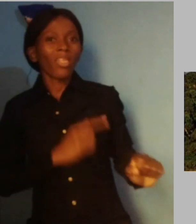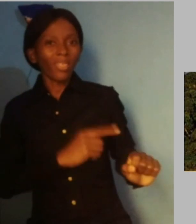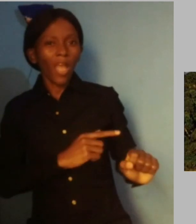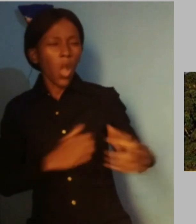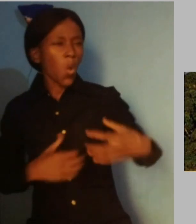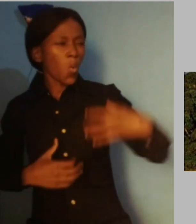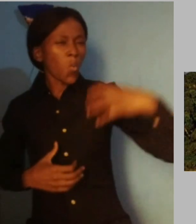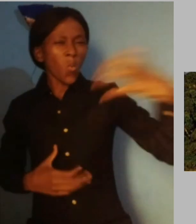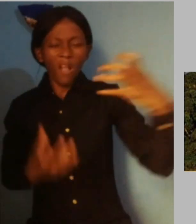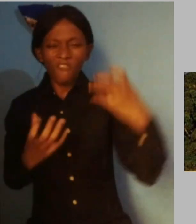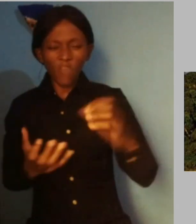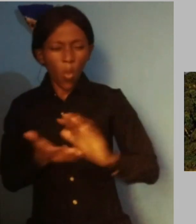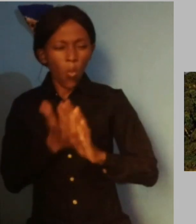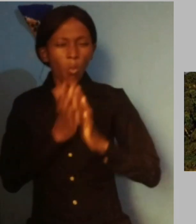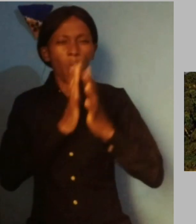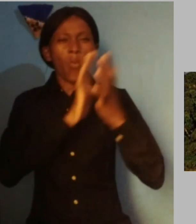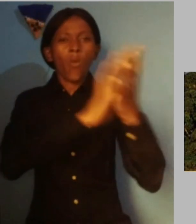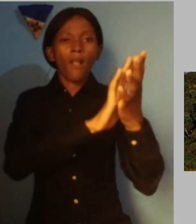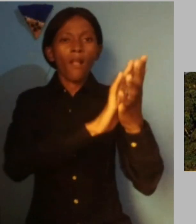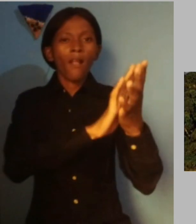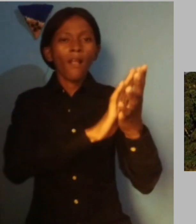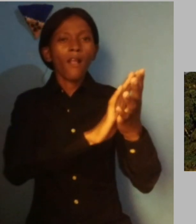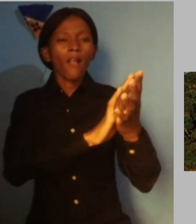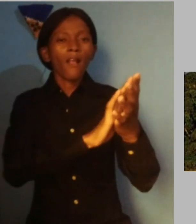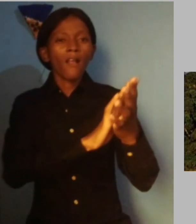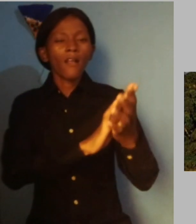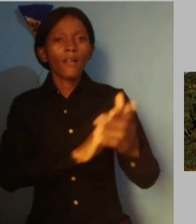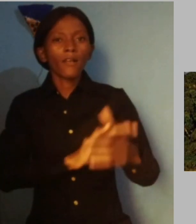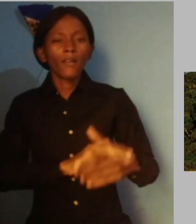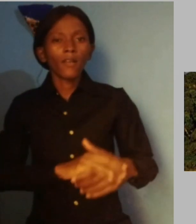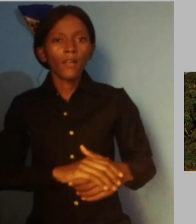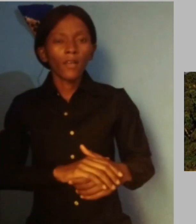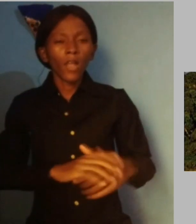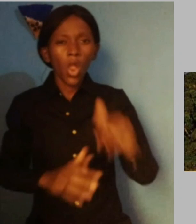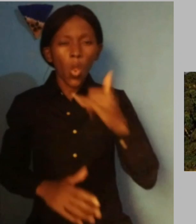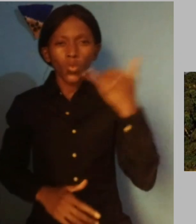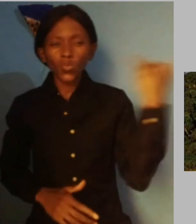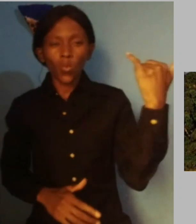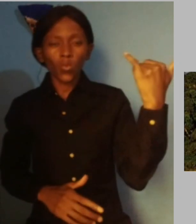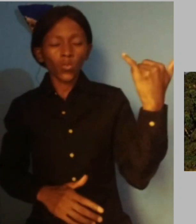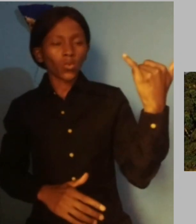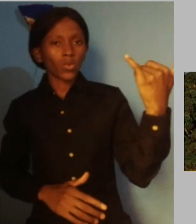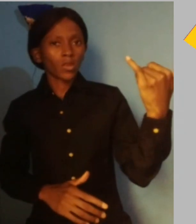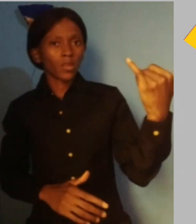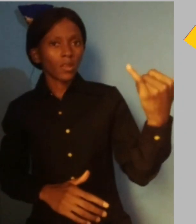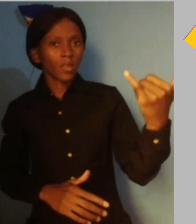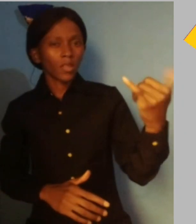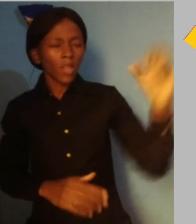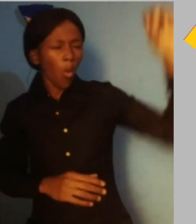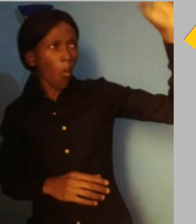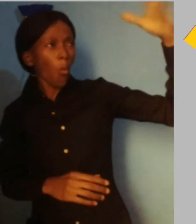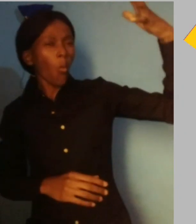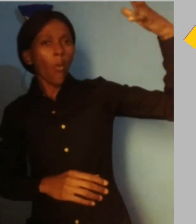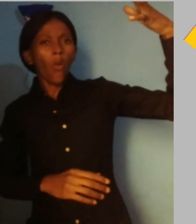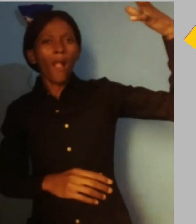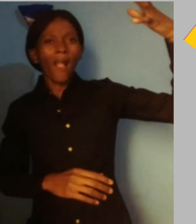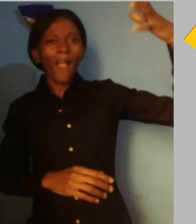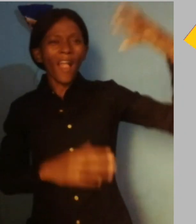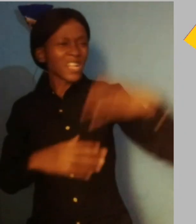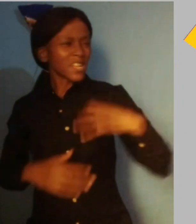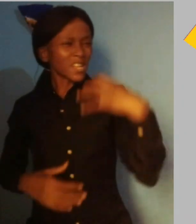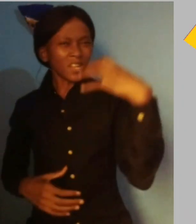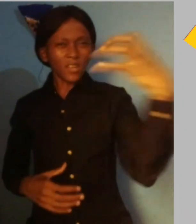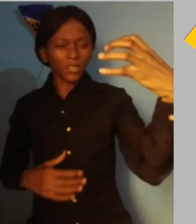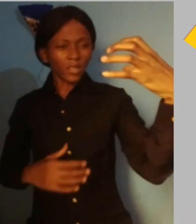progrès, l'espérance d'un Cameroun riche et prospère. Le jaune représente le soleil,